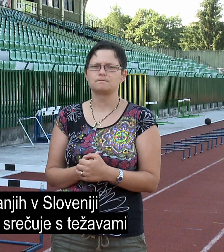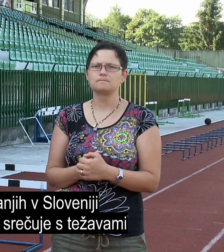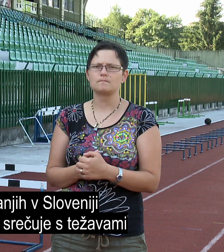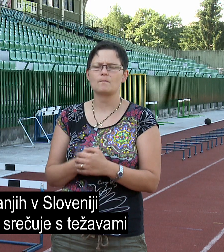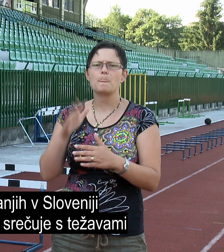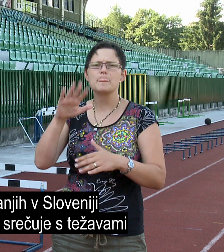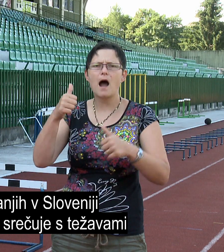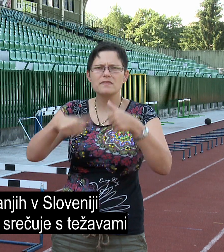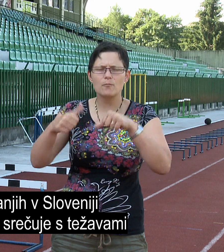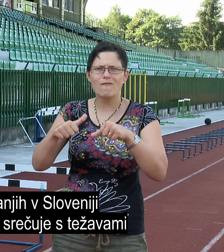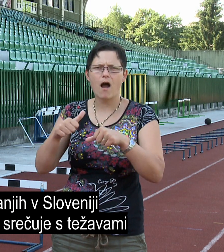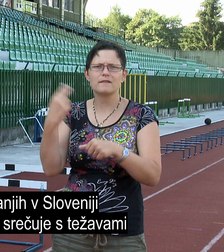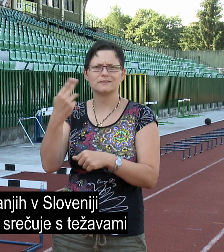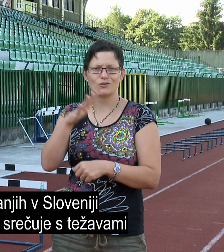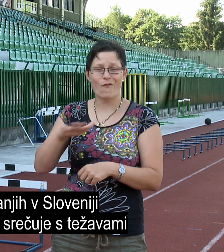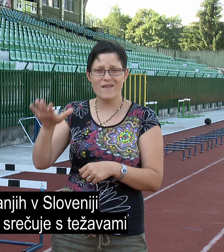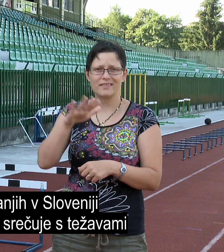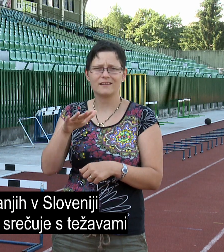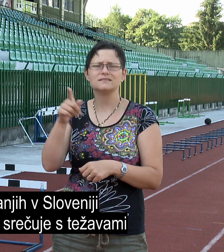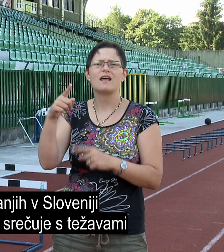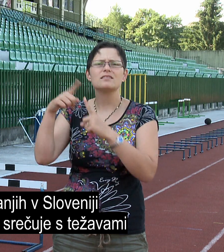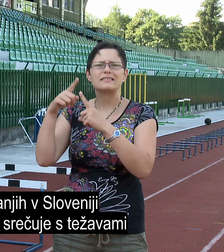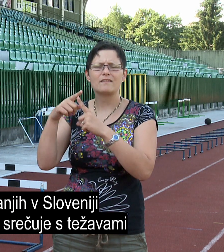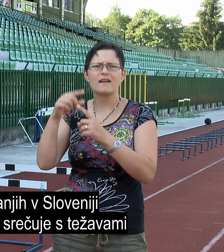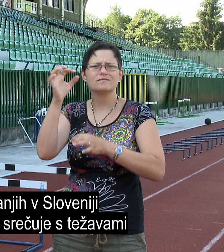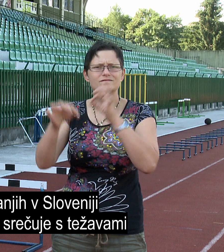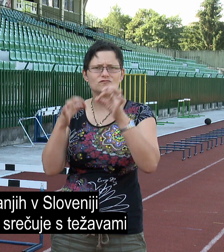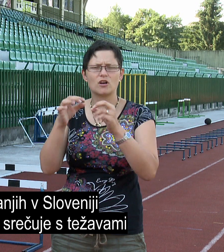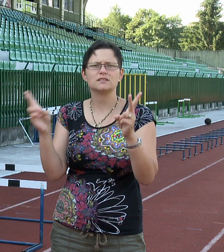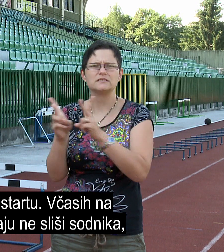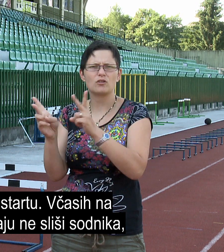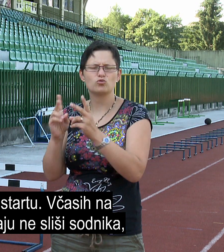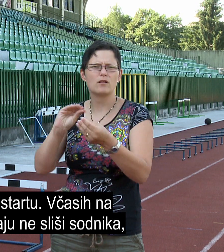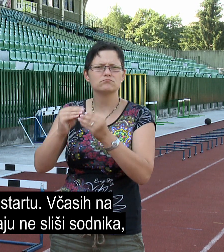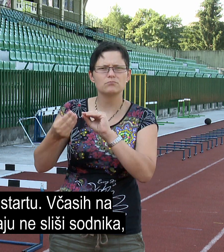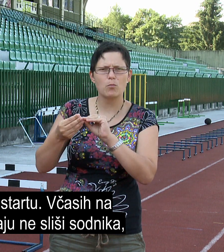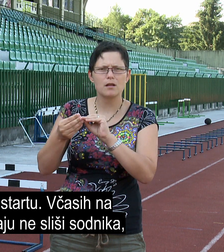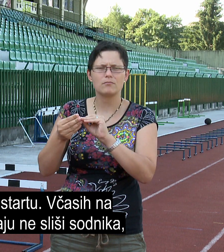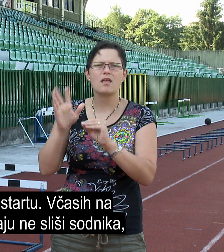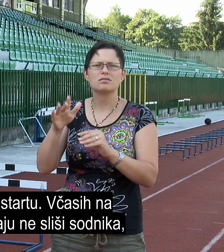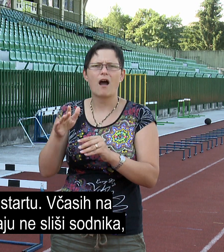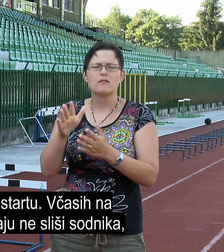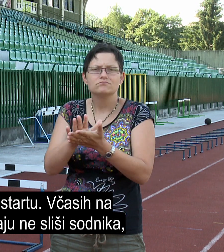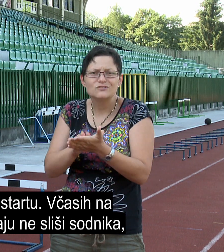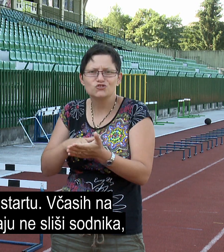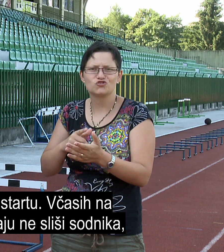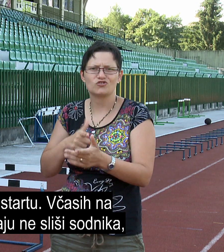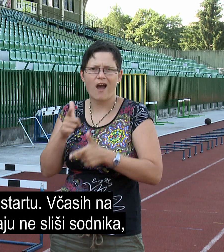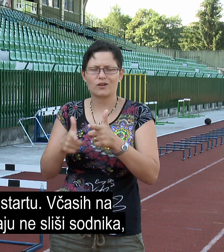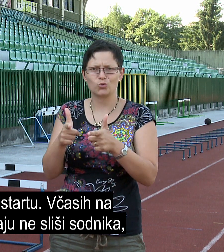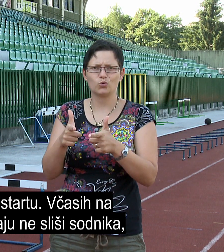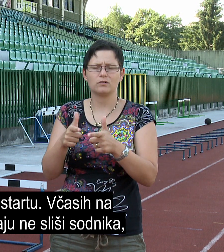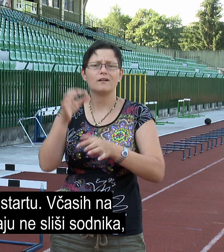Na tekmovanjih v Sloveniji se Tadej včasih srečuje s problemi, predvsem na štartu. Včasih